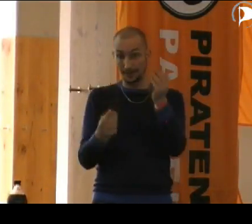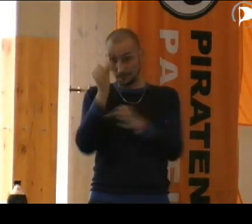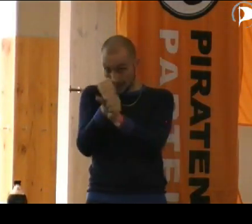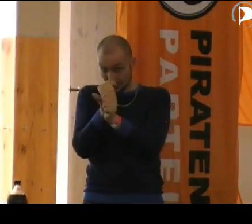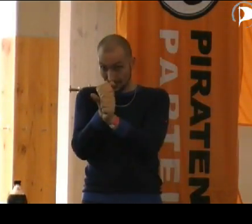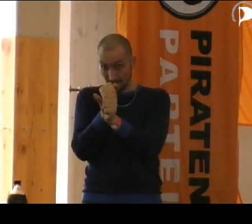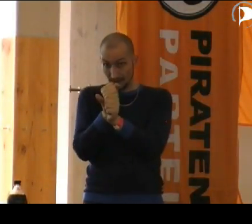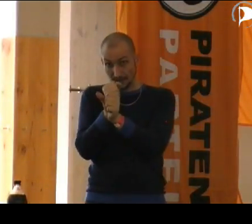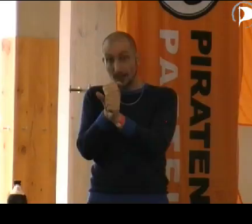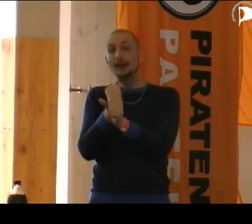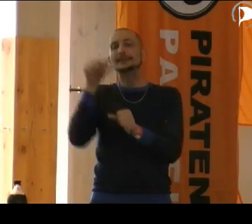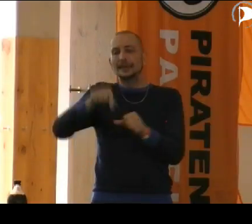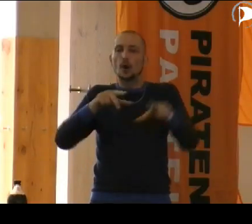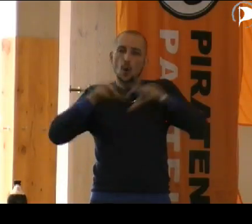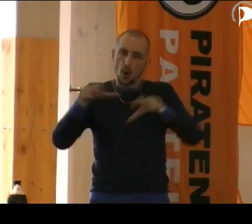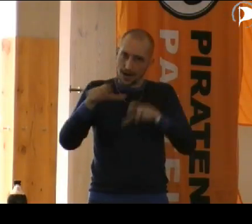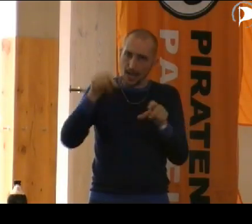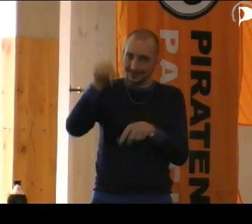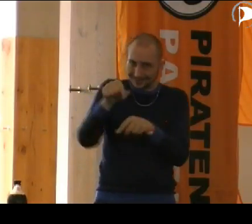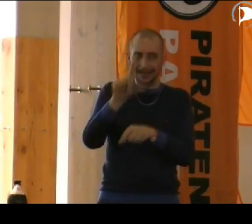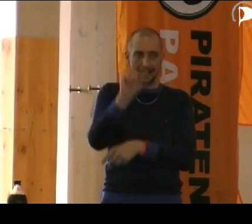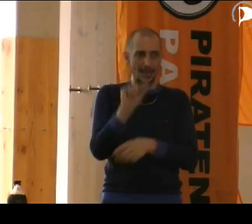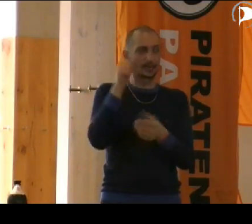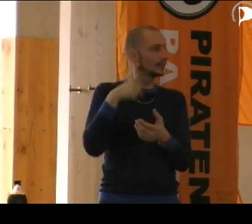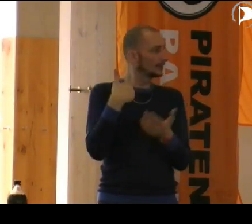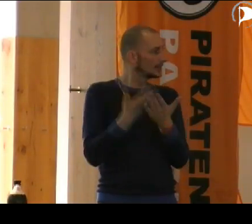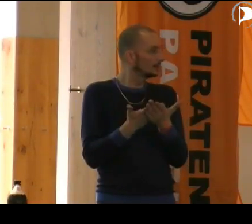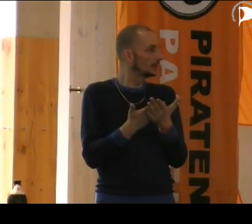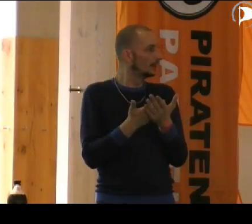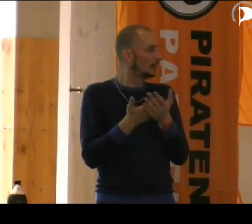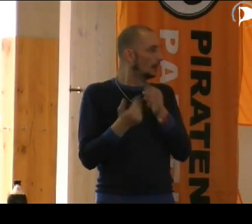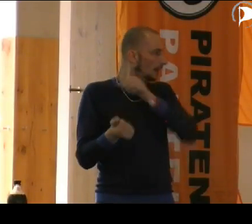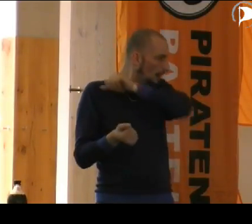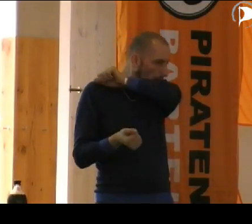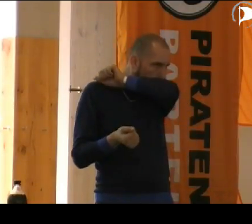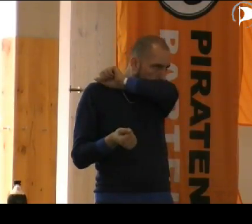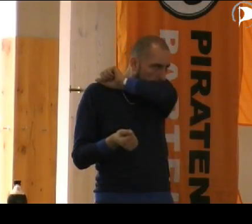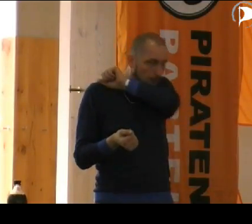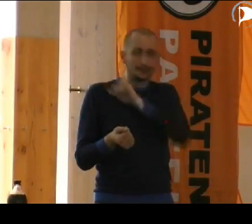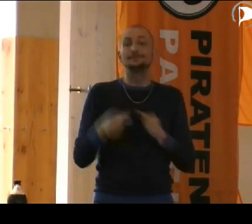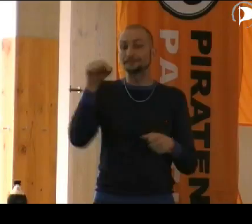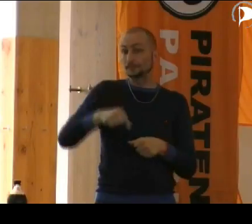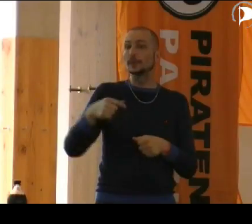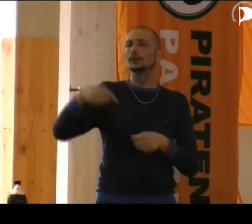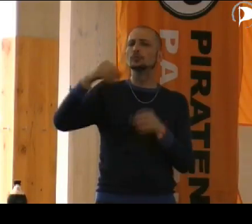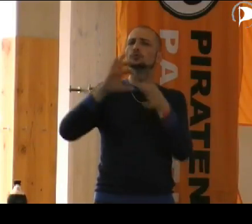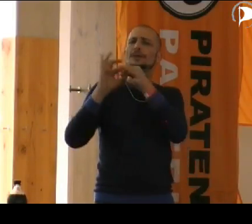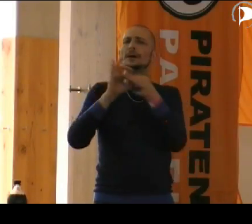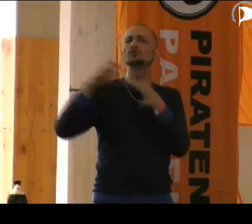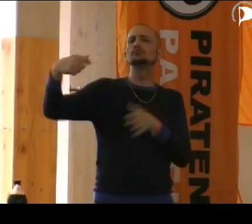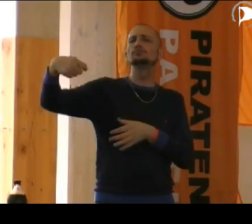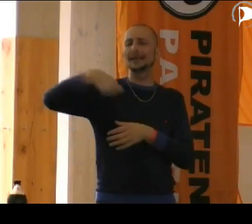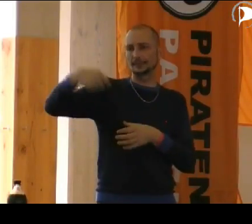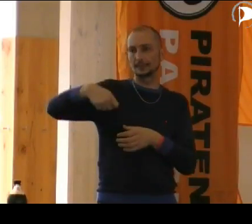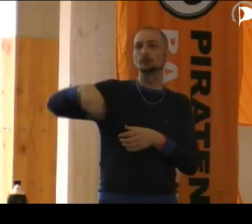heute hat auch mit kleinigkeiten wir aber basisdemokratisch spenden refinanzieren haben also das kommt wirklich dann